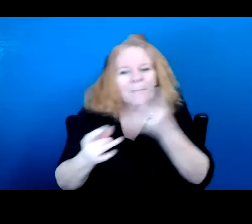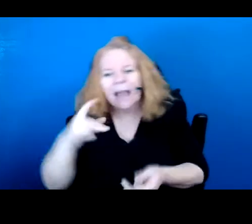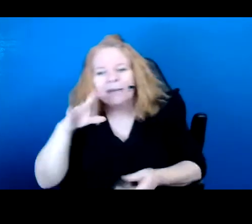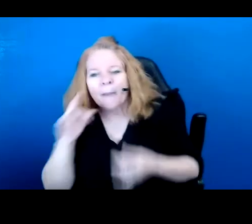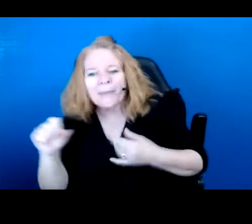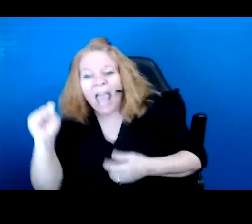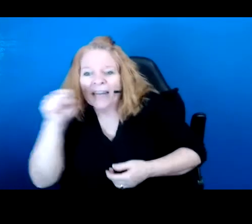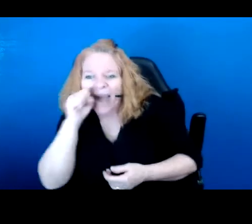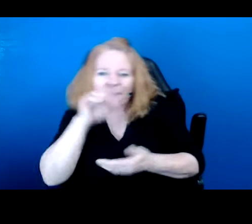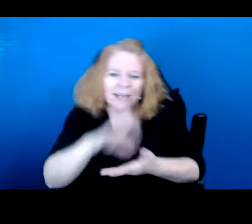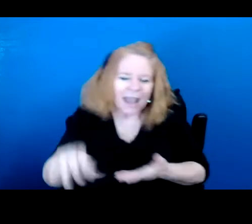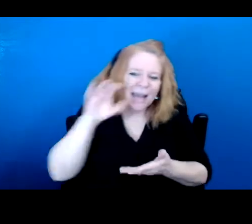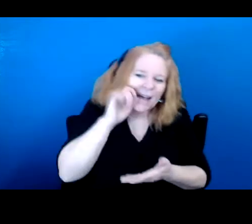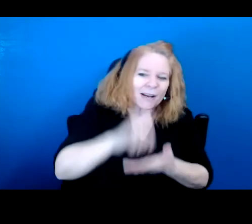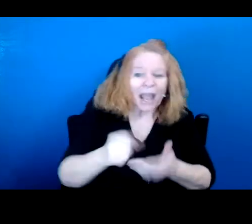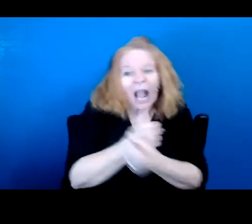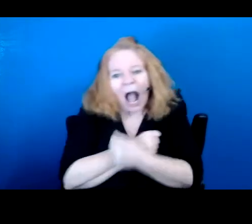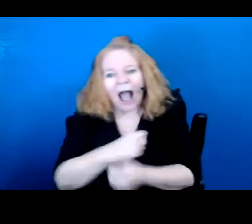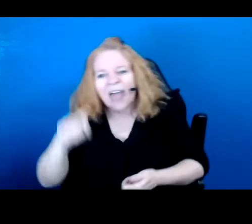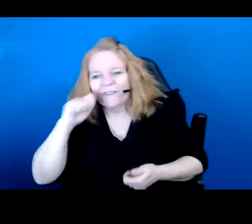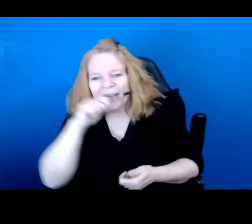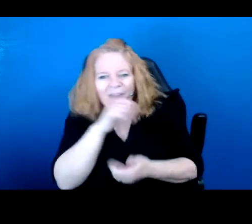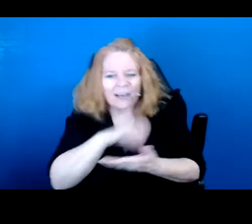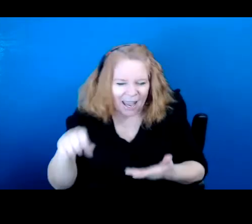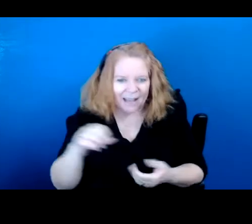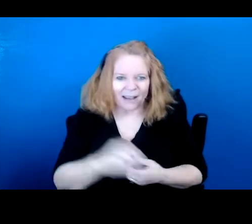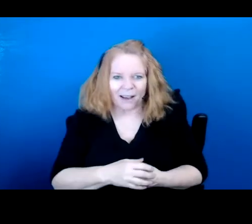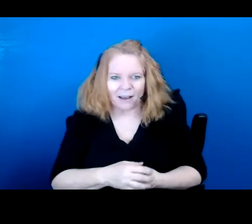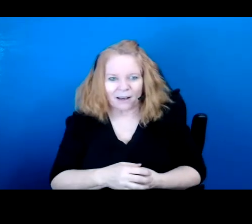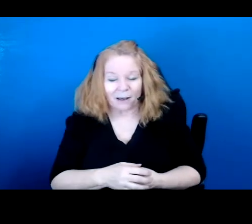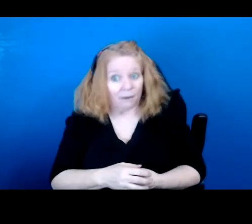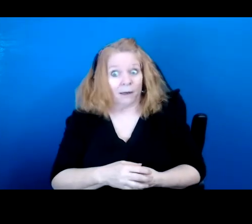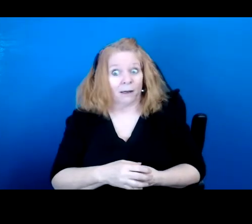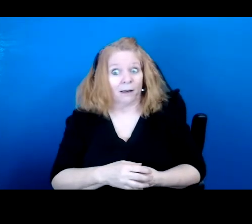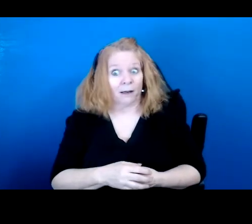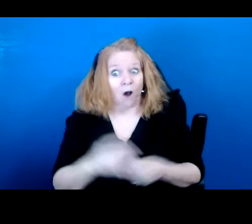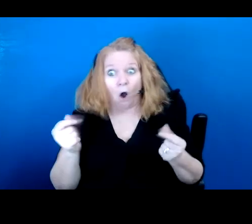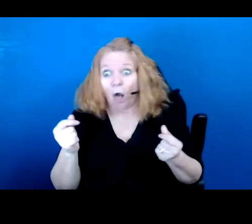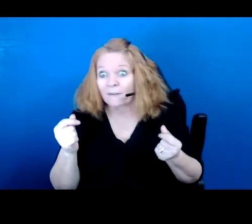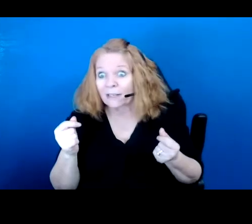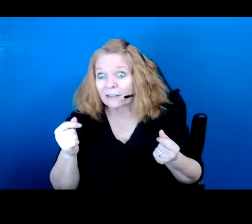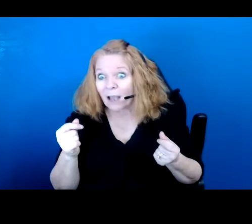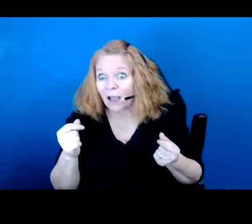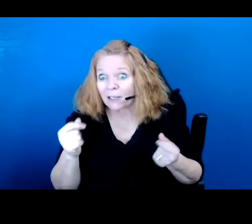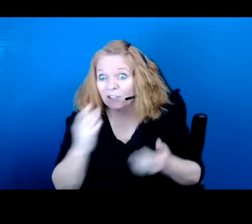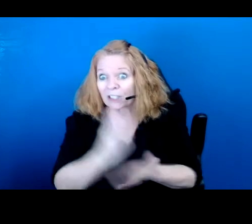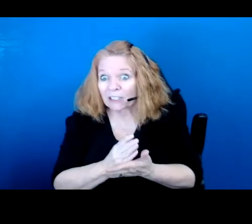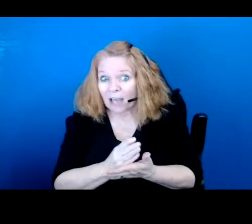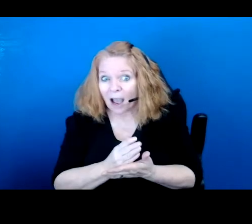de la tarta de zanahorias me encanta la tarta de zanahorias me encanta me encantó me encanta